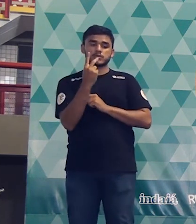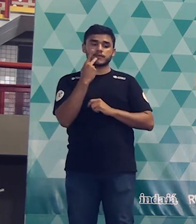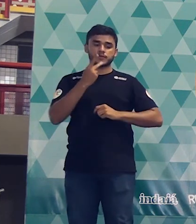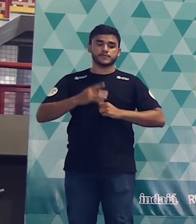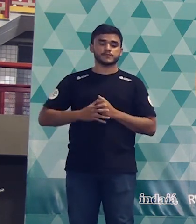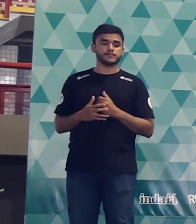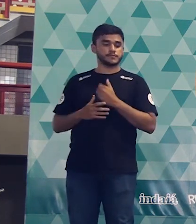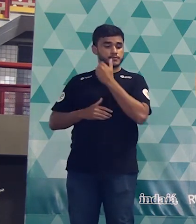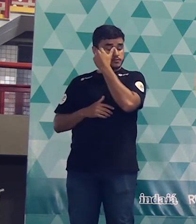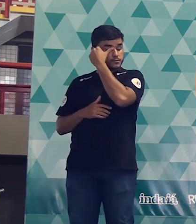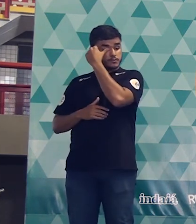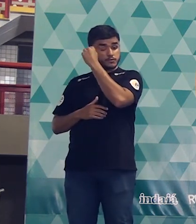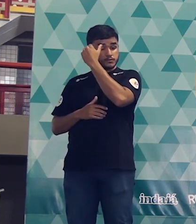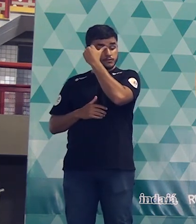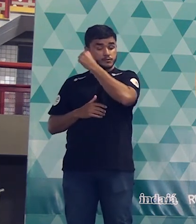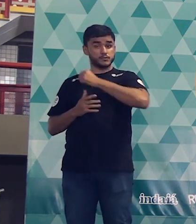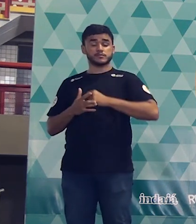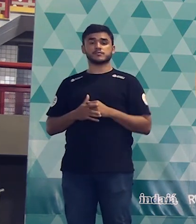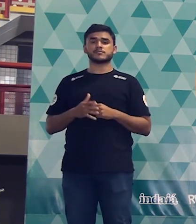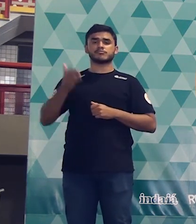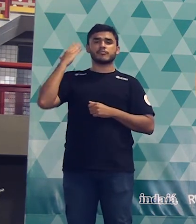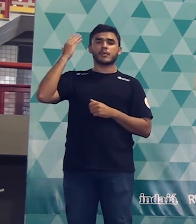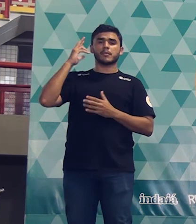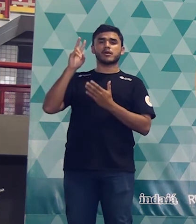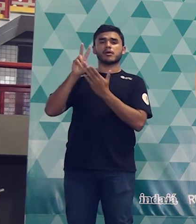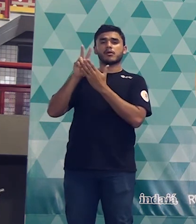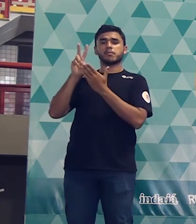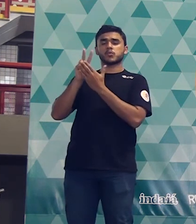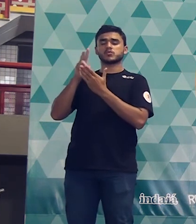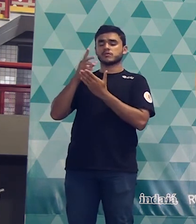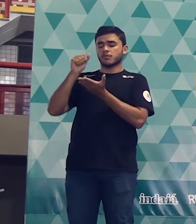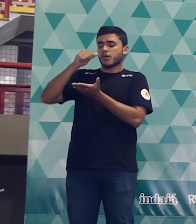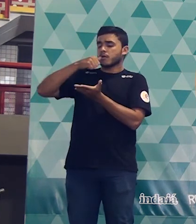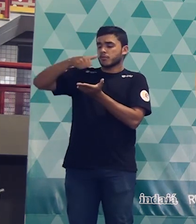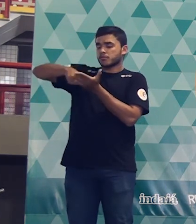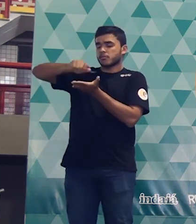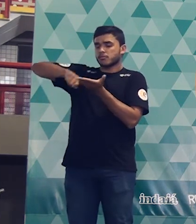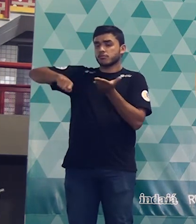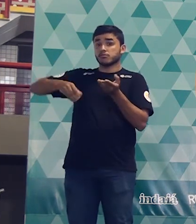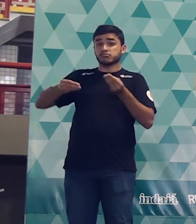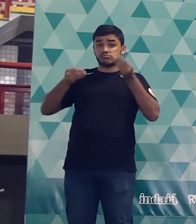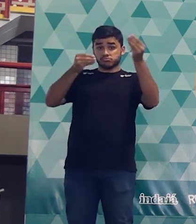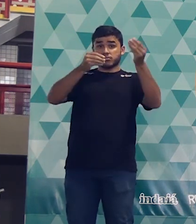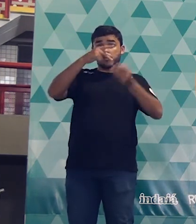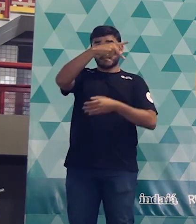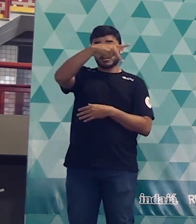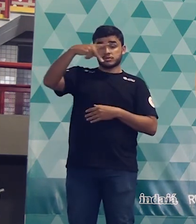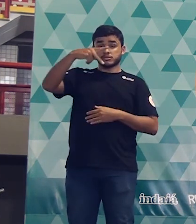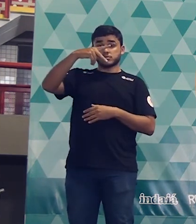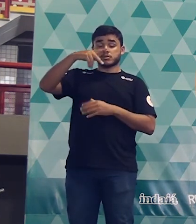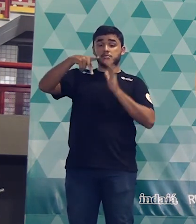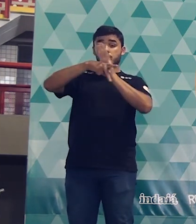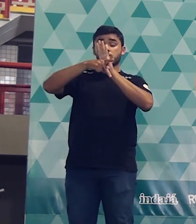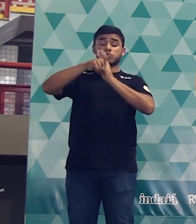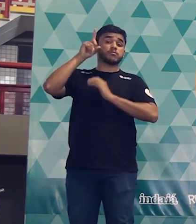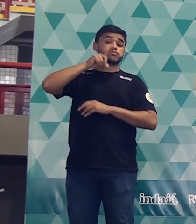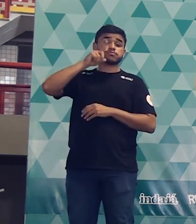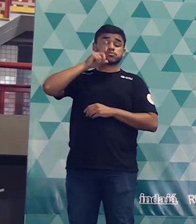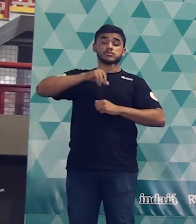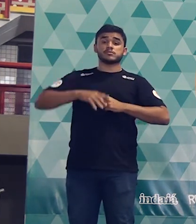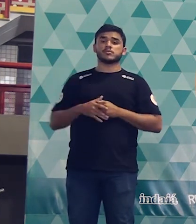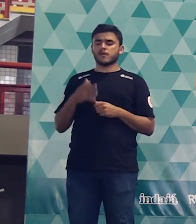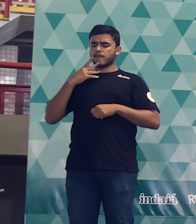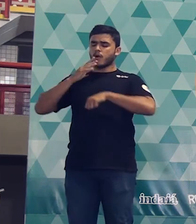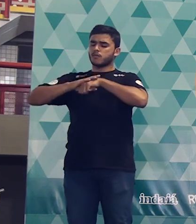do cacique Seattle ao presidente dos Estados Unidos em 1855. E ele diz assim, a terra não pertence ao homem, é o homem